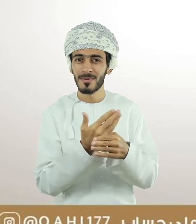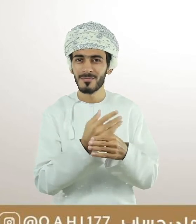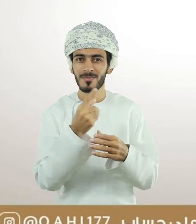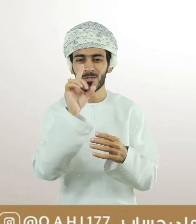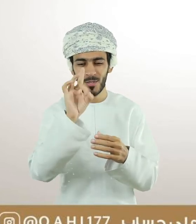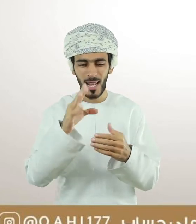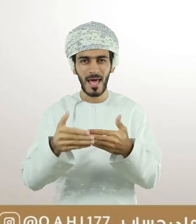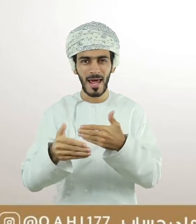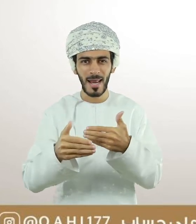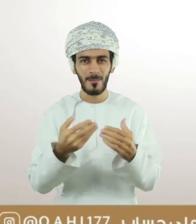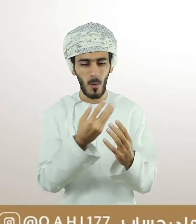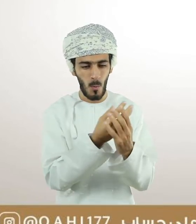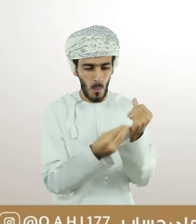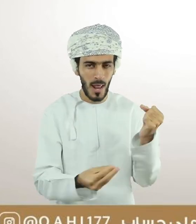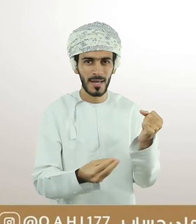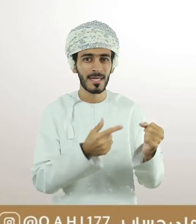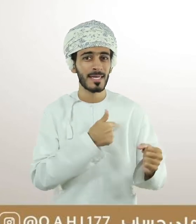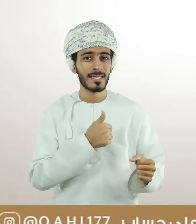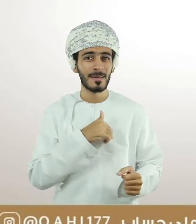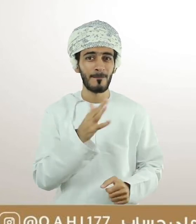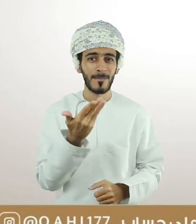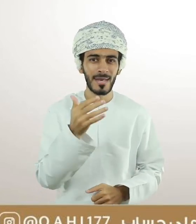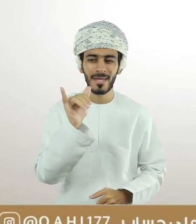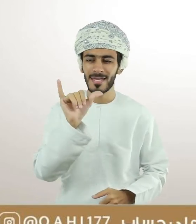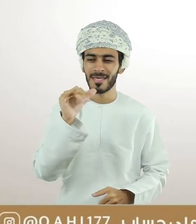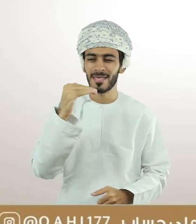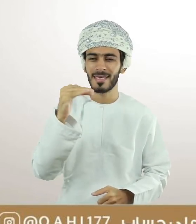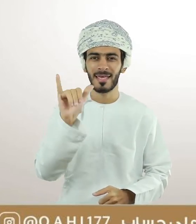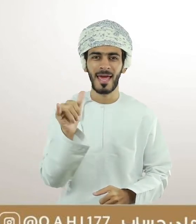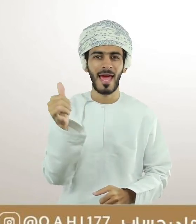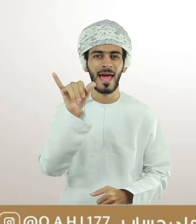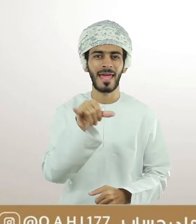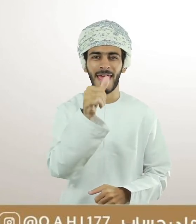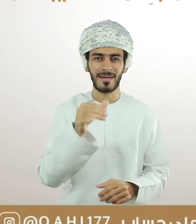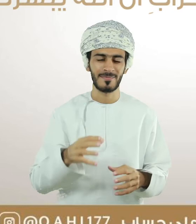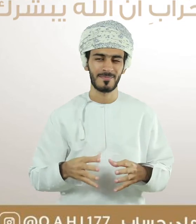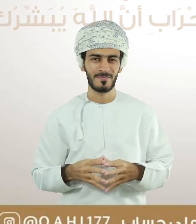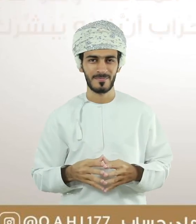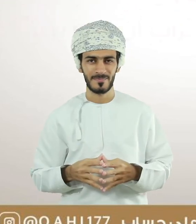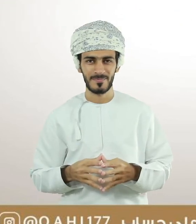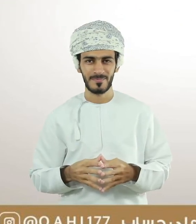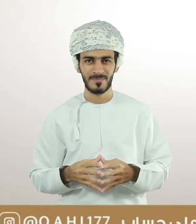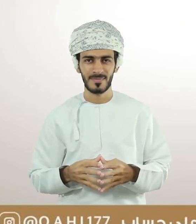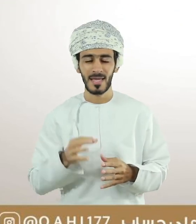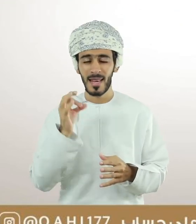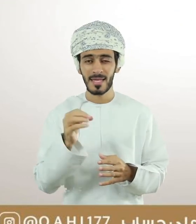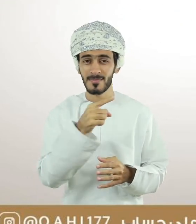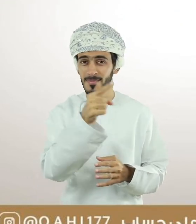أن الله يبشرك بيحيى